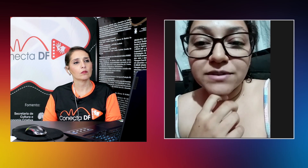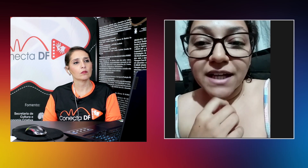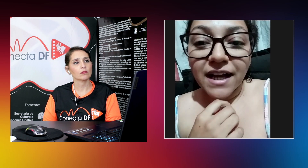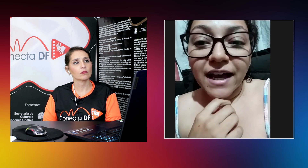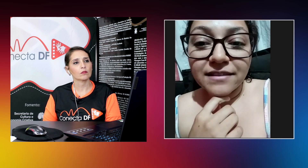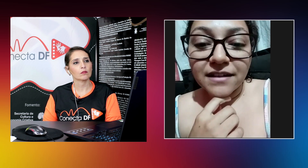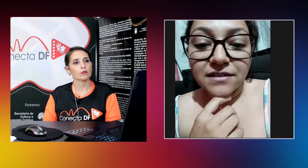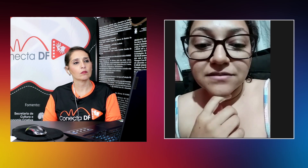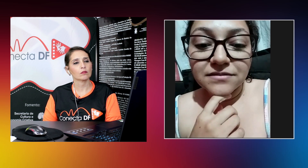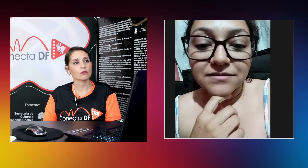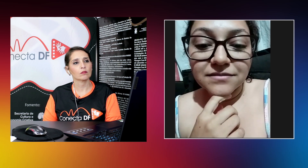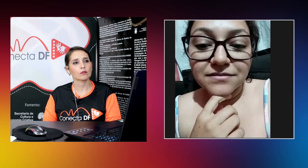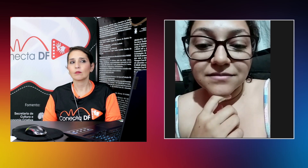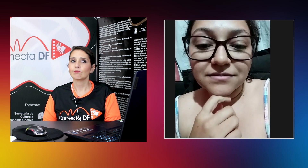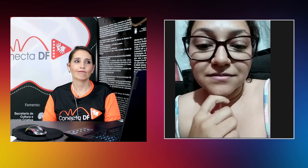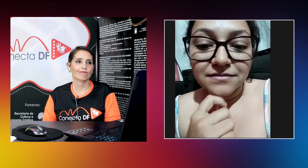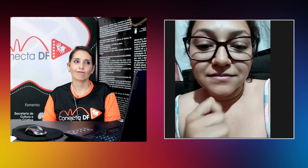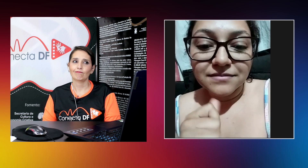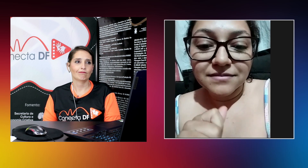fruta ata?